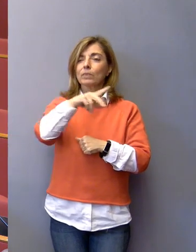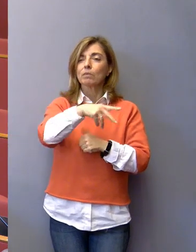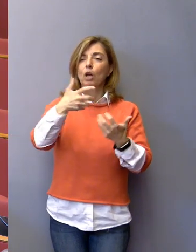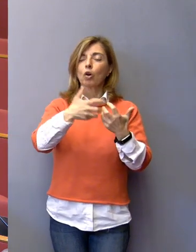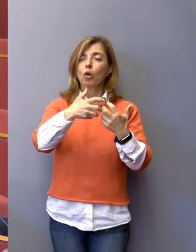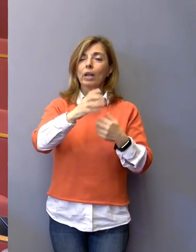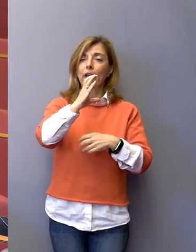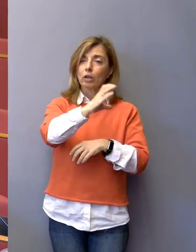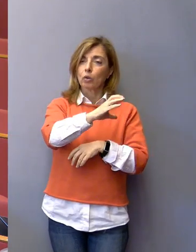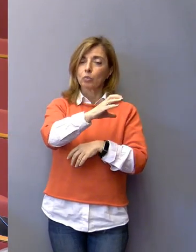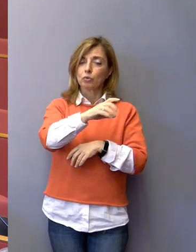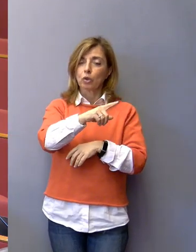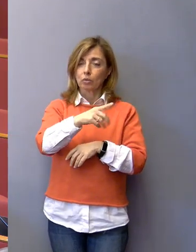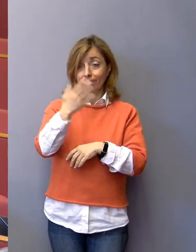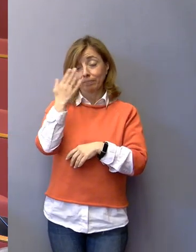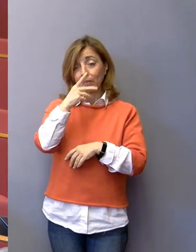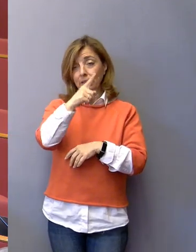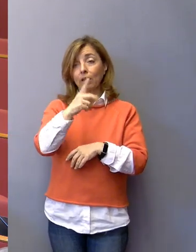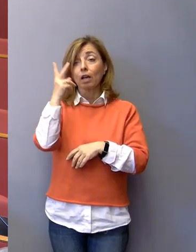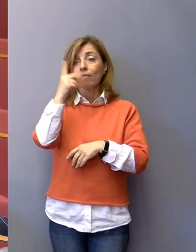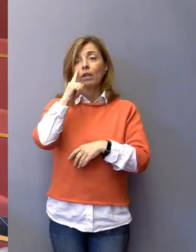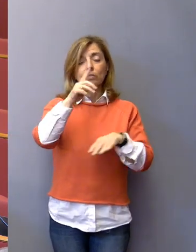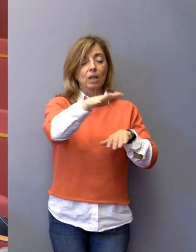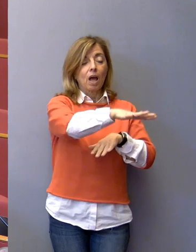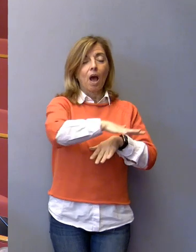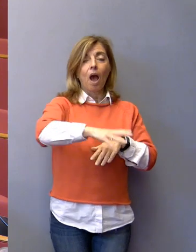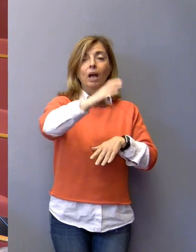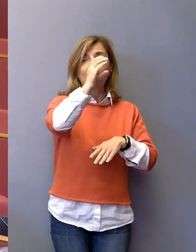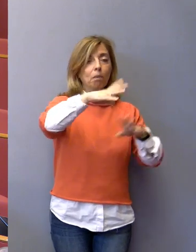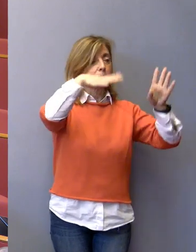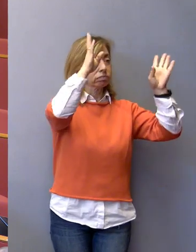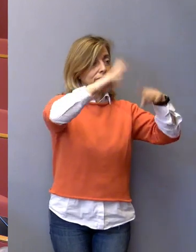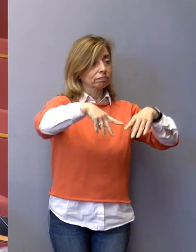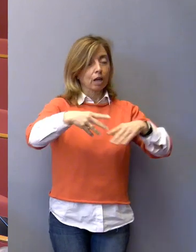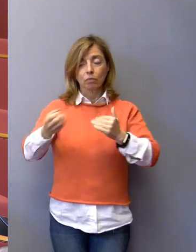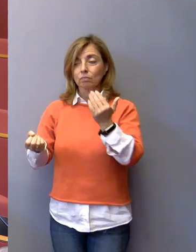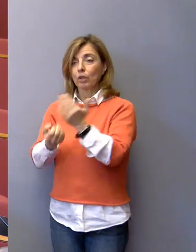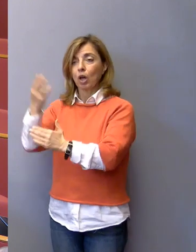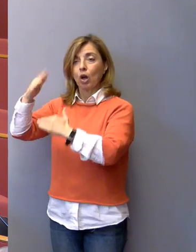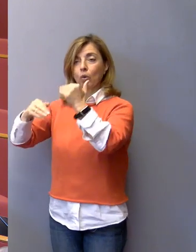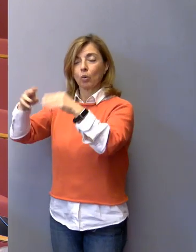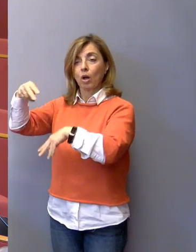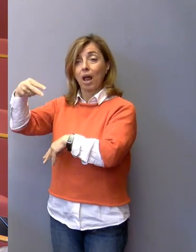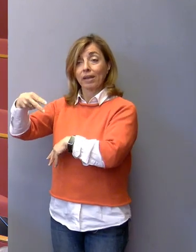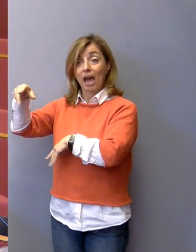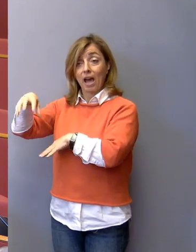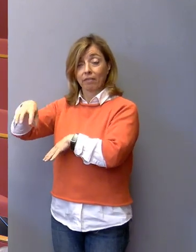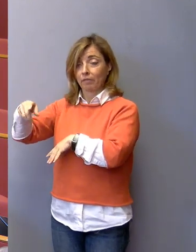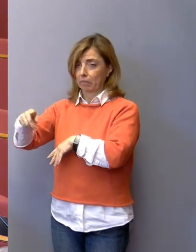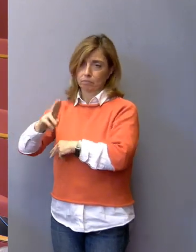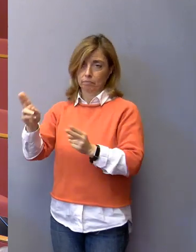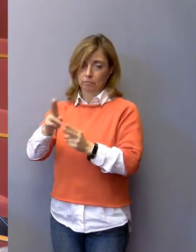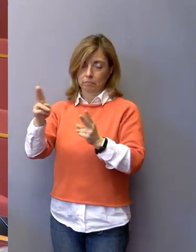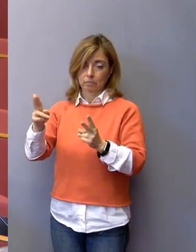e aveva sbagliato Se si abbatte a Campi non si può costruire a Nervi ma funziona che se vi abbatti ehm